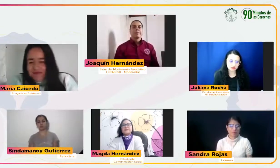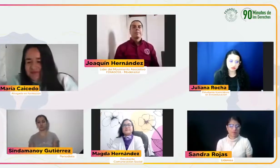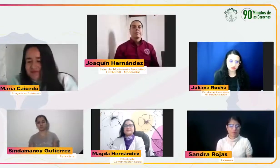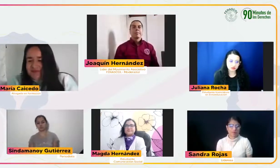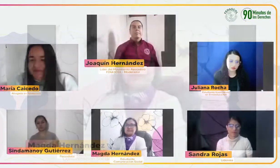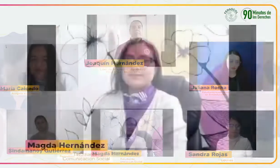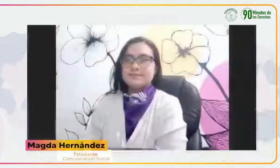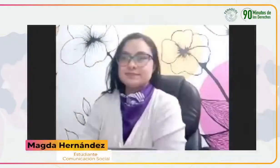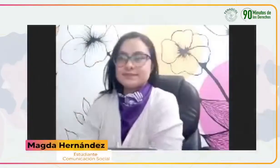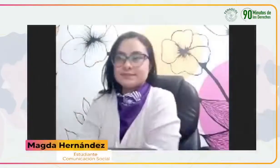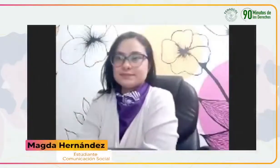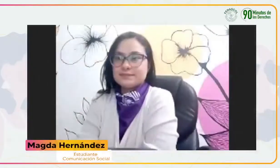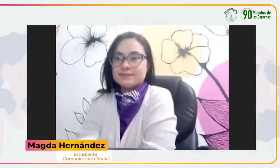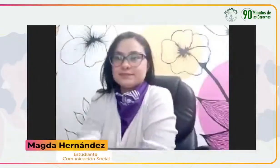Vamos con Magda.